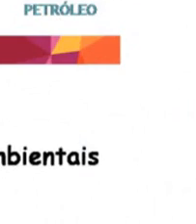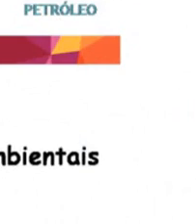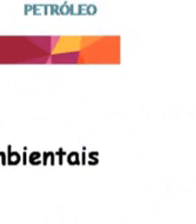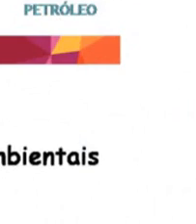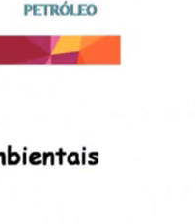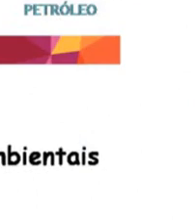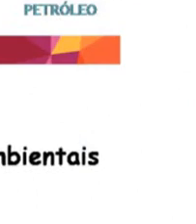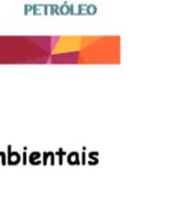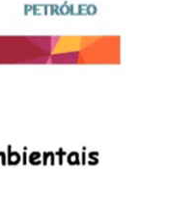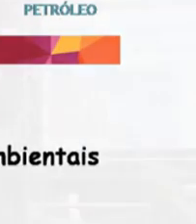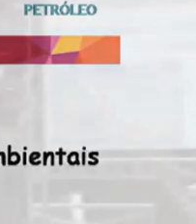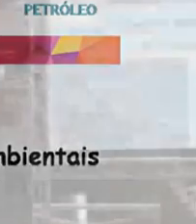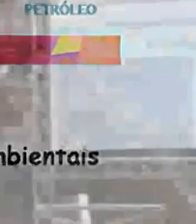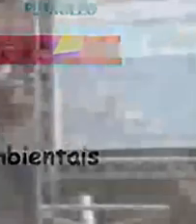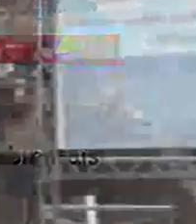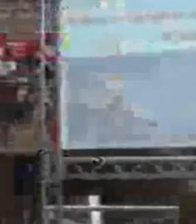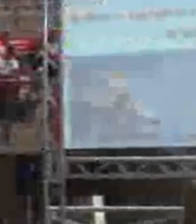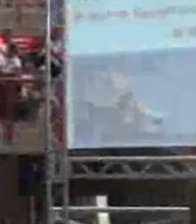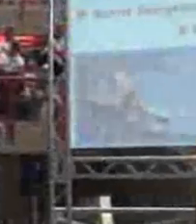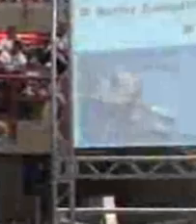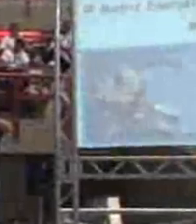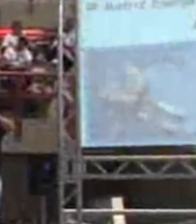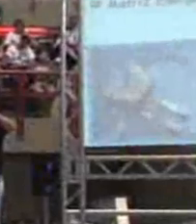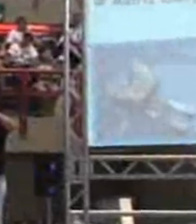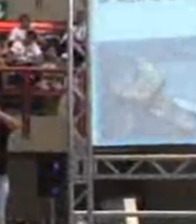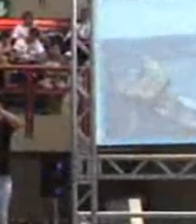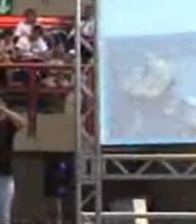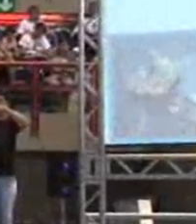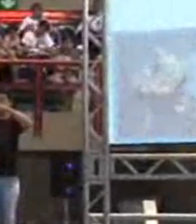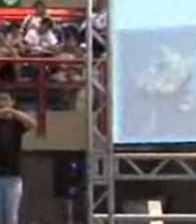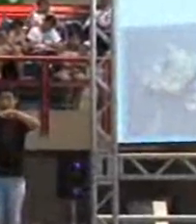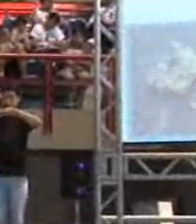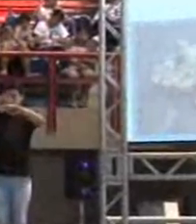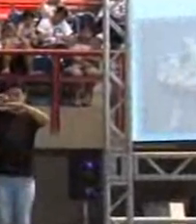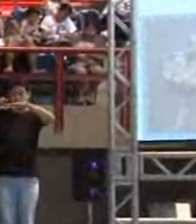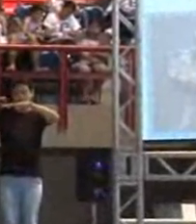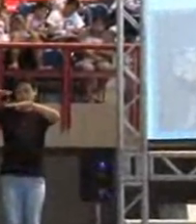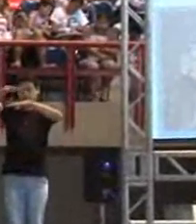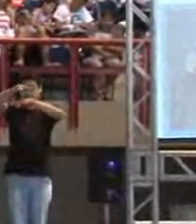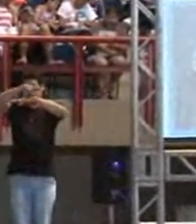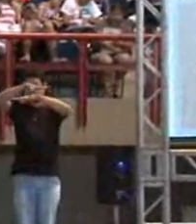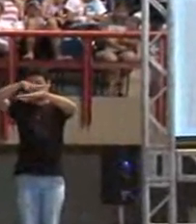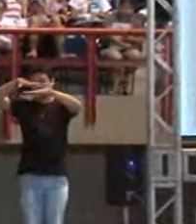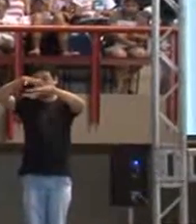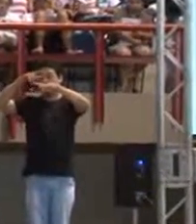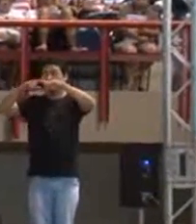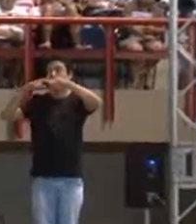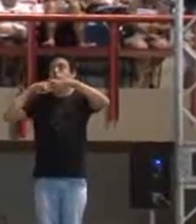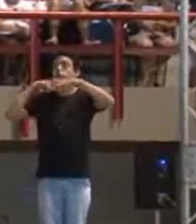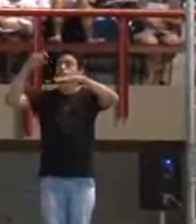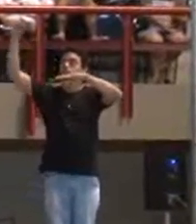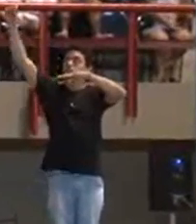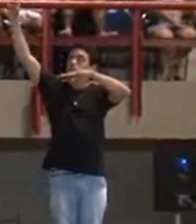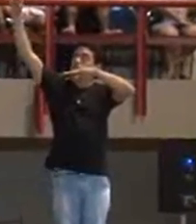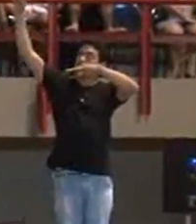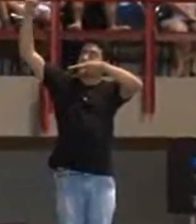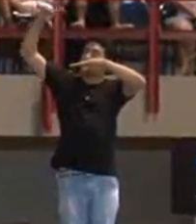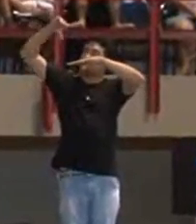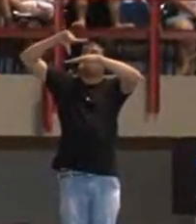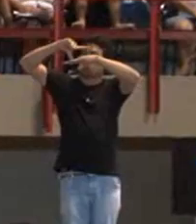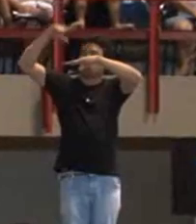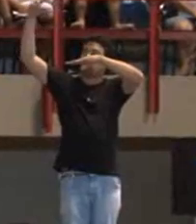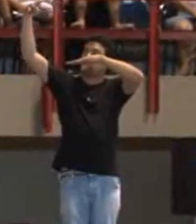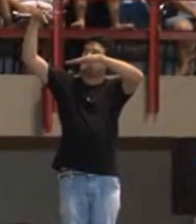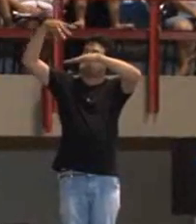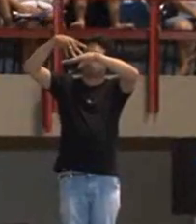exatamente o petróleo que está na superfície. Esse petróleo na superfície, ele prejudica a entrada de luz.